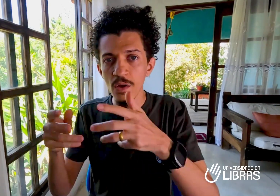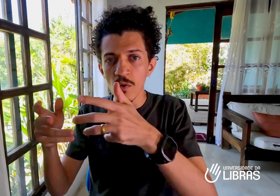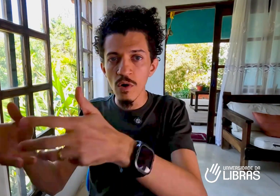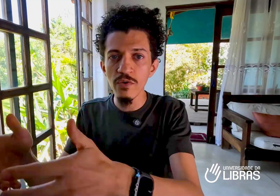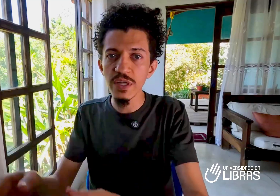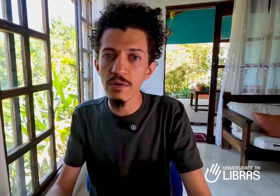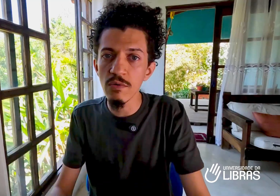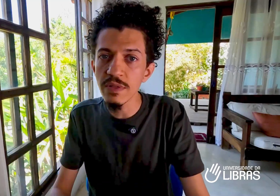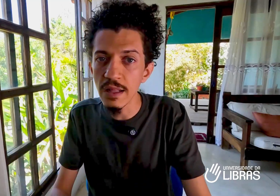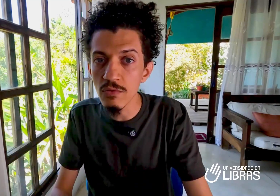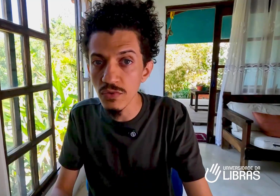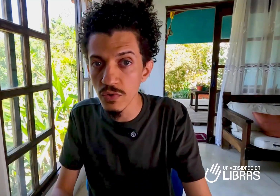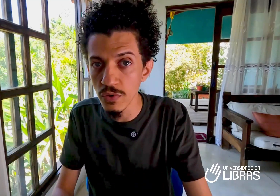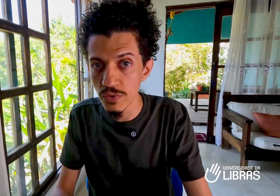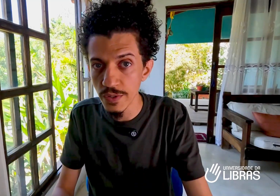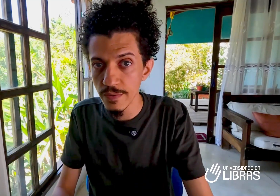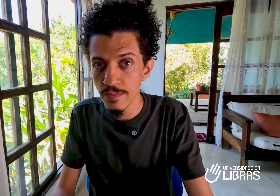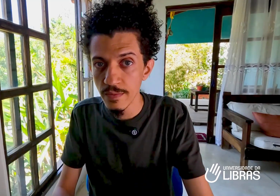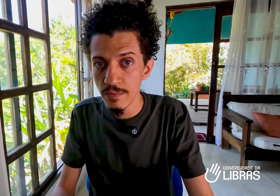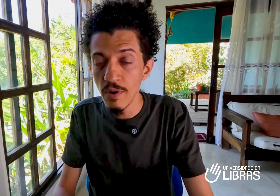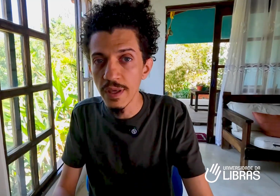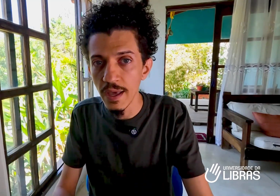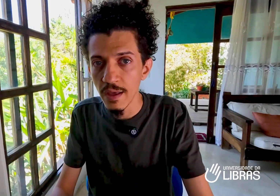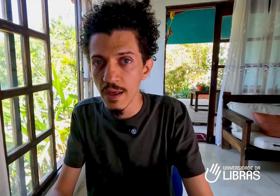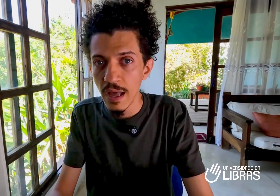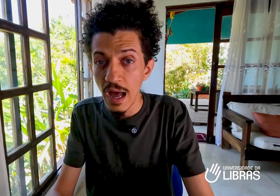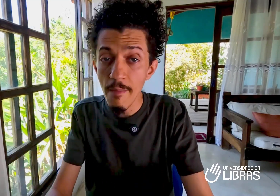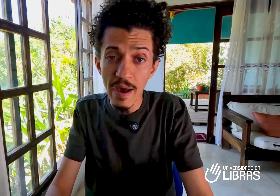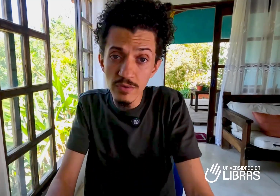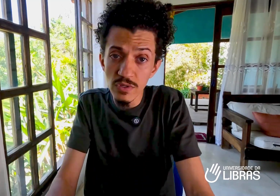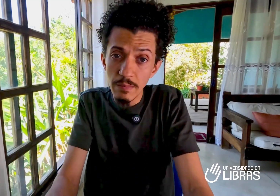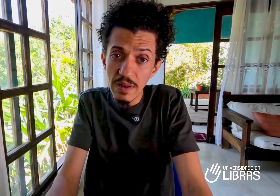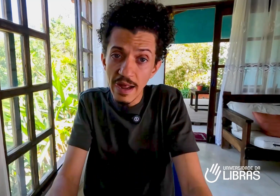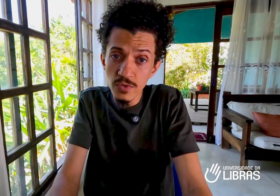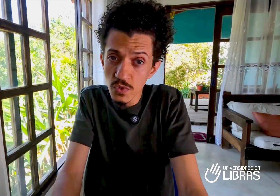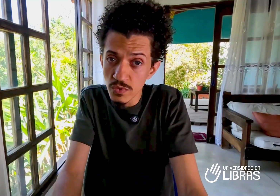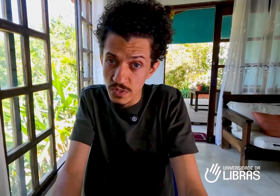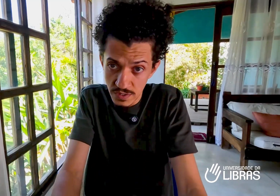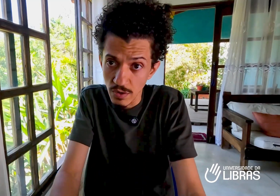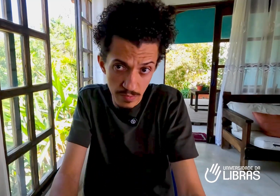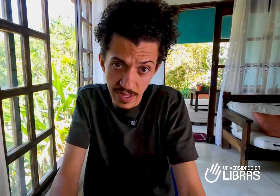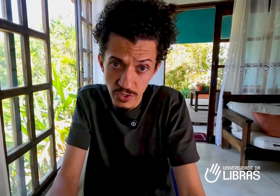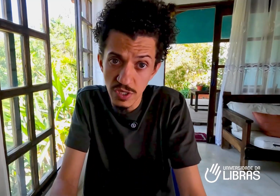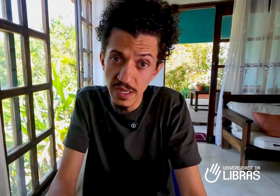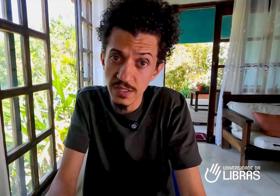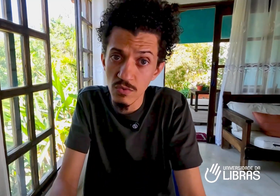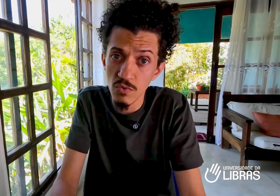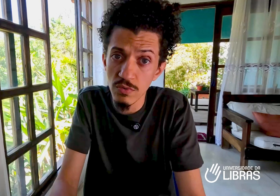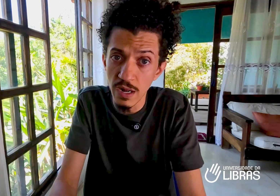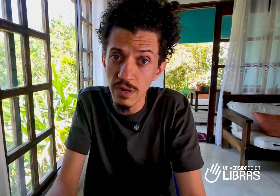com você ter contato com surdos. Por quê? A maioria dos familiares dos surdos estão no ambiente de imersão cultural na